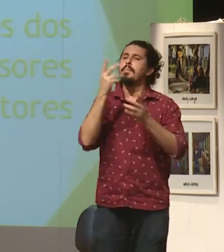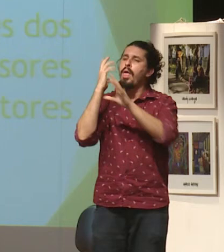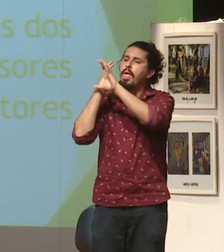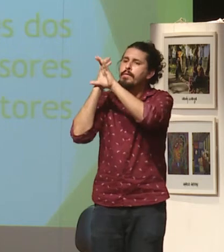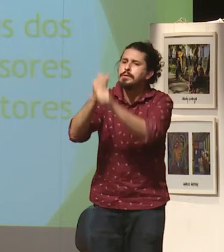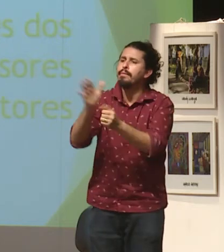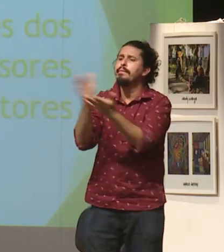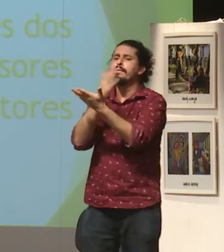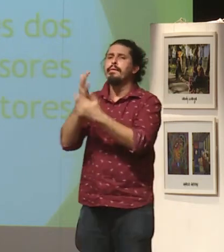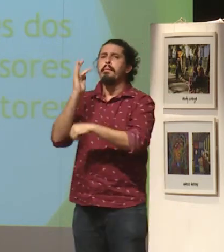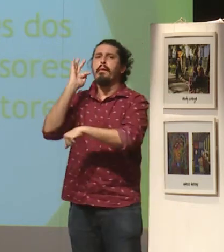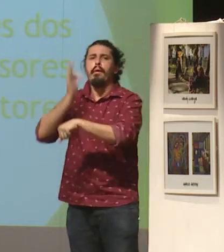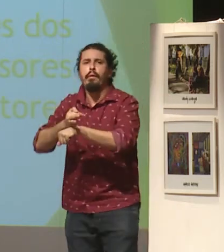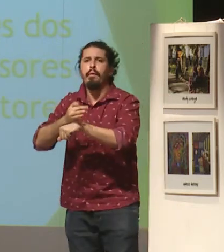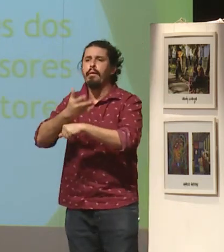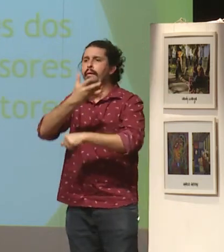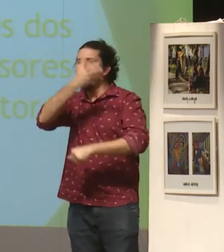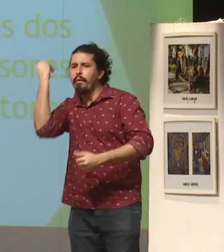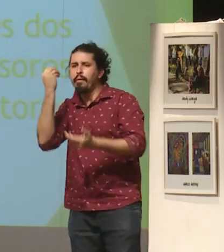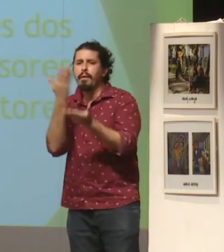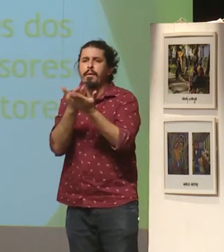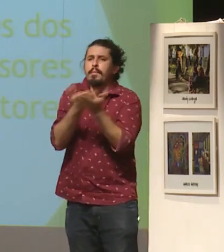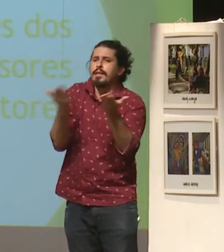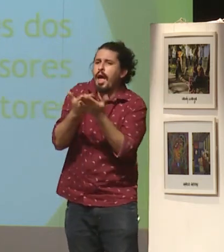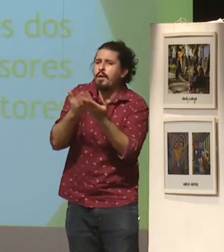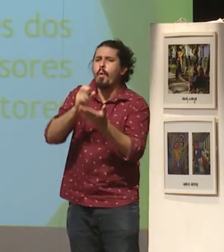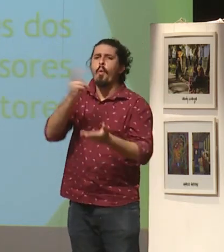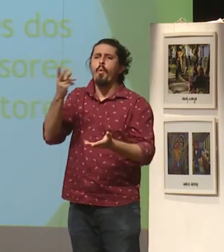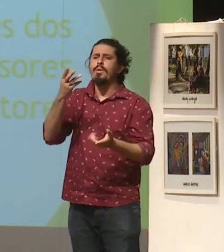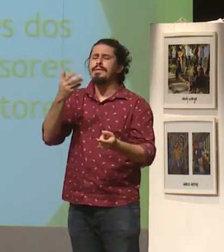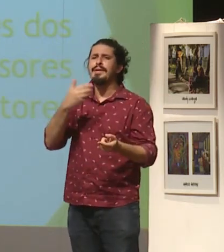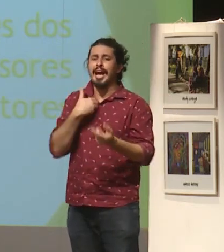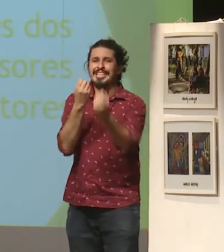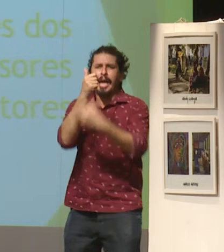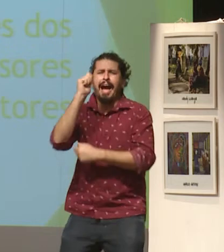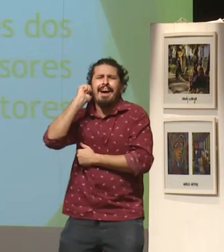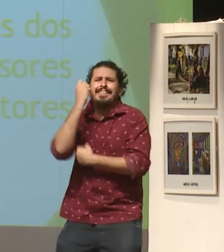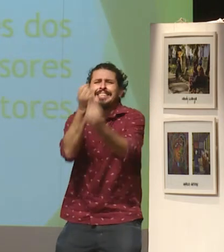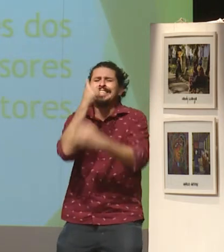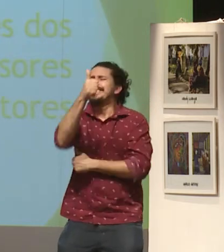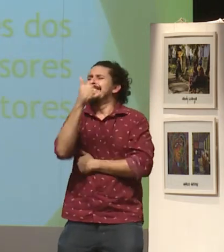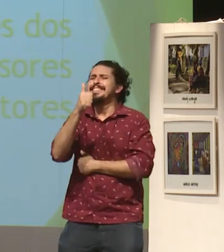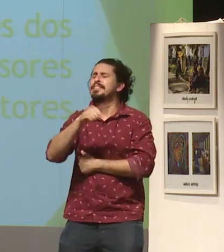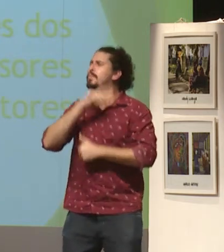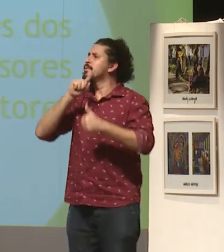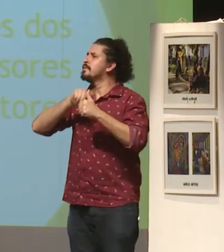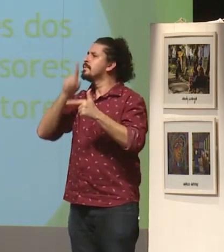para futuramente estar trabalhando no ensino à distância, ou ver, um aluno não veio, faltou, ou essa aula foi